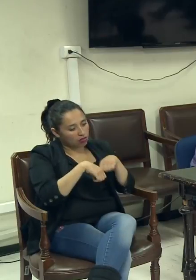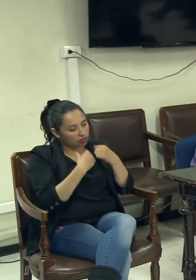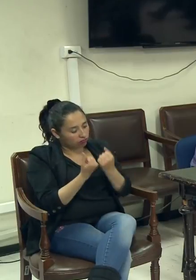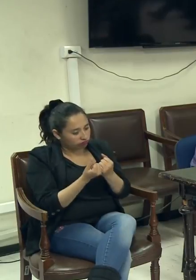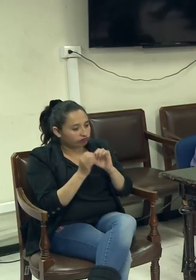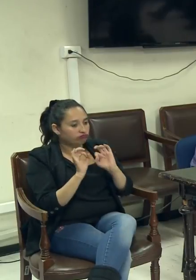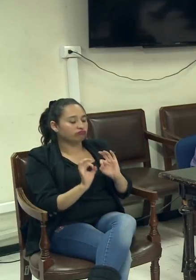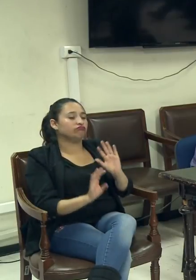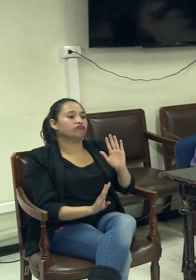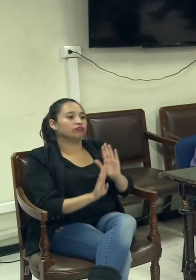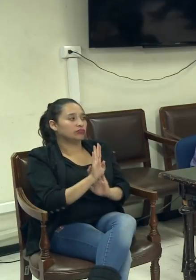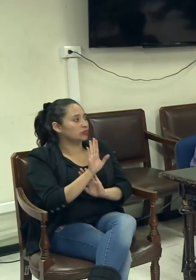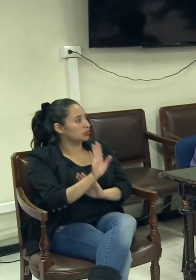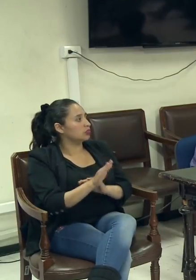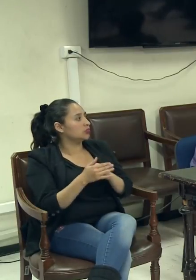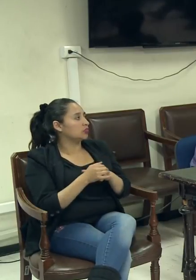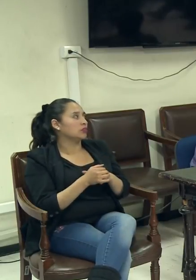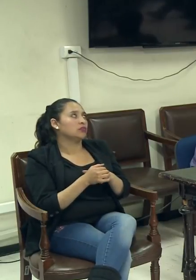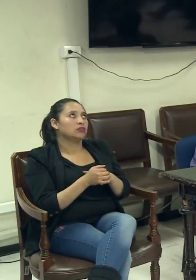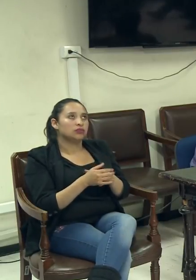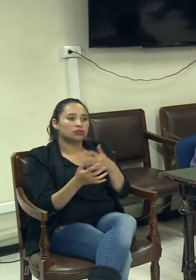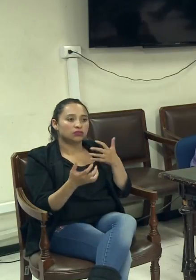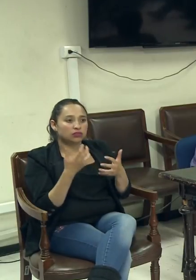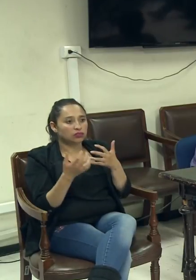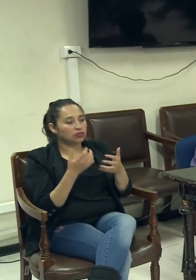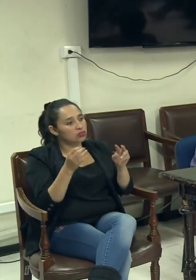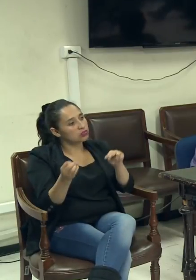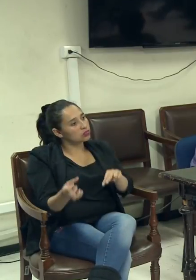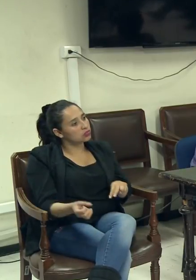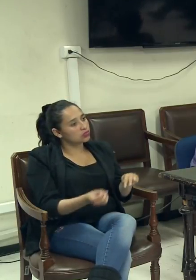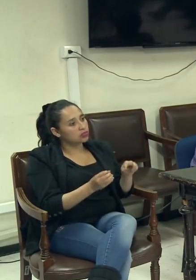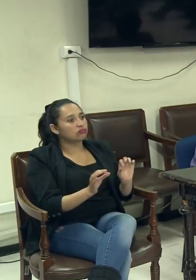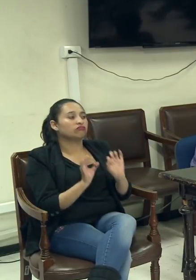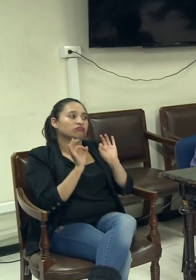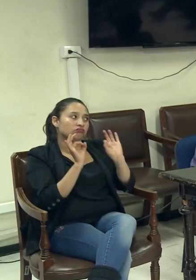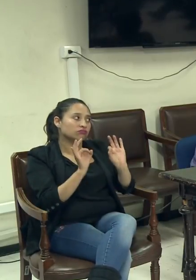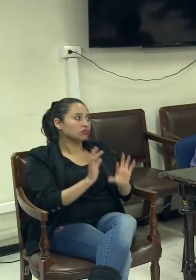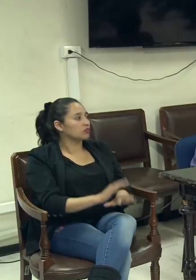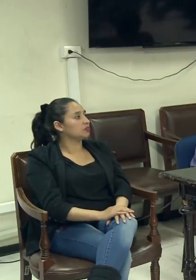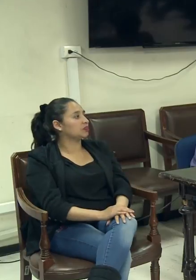tú tienes sistemas educativos muy buenos.